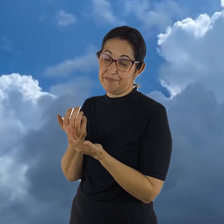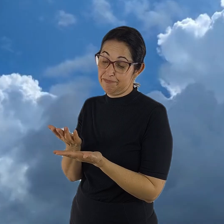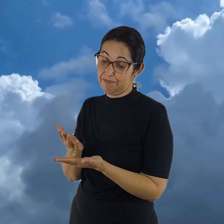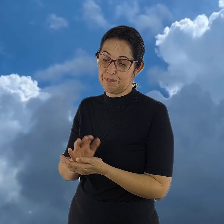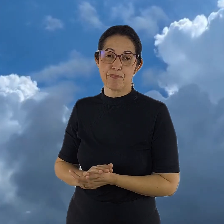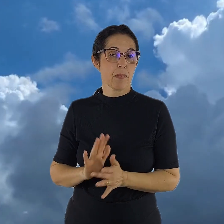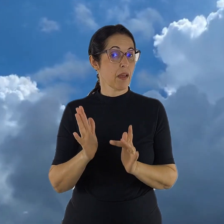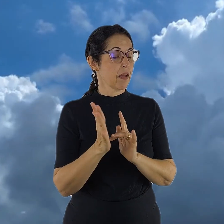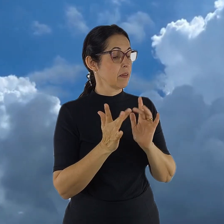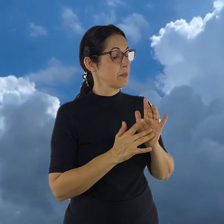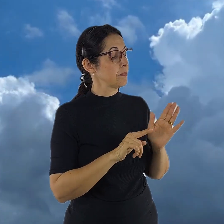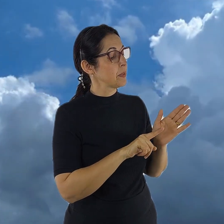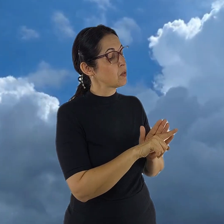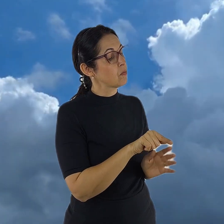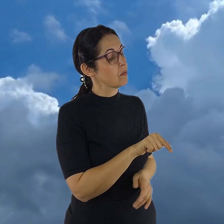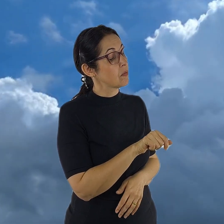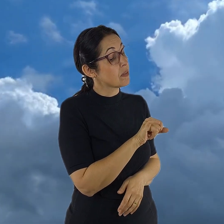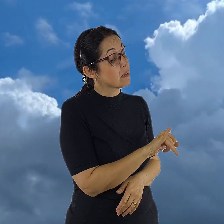Se tu creres,